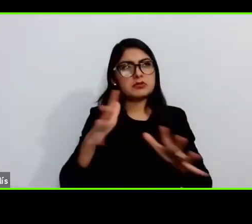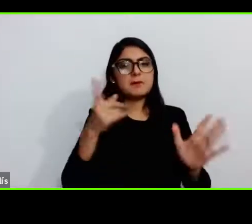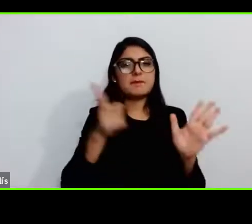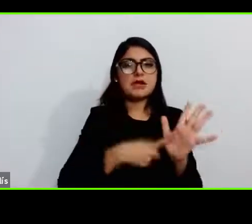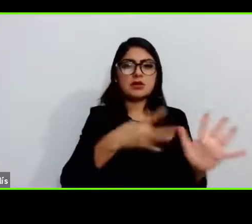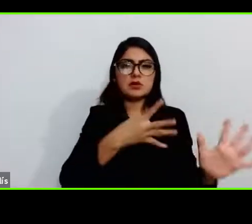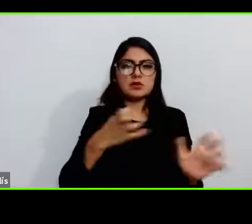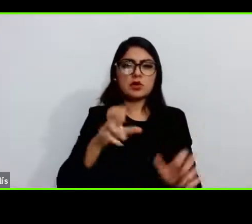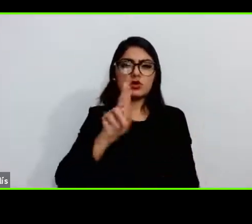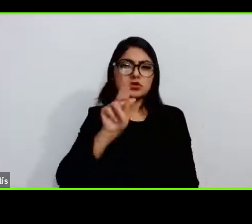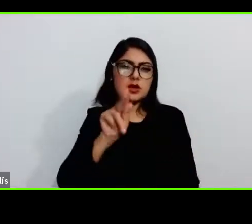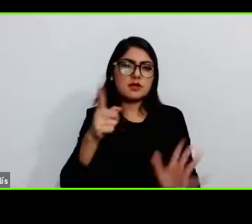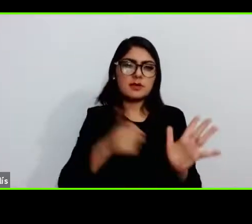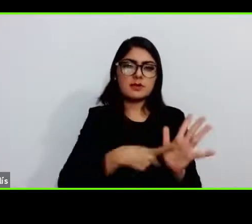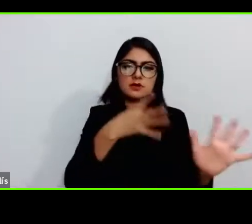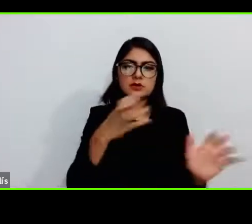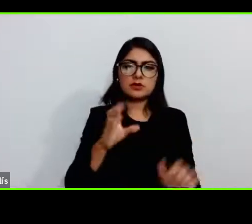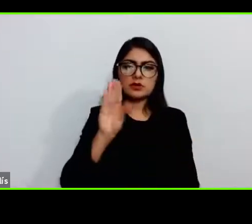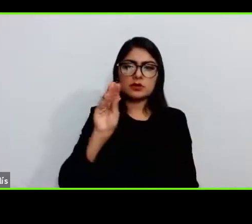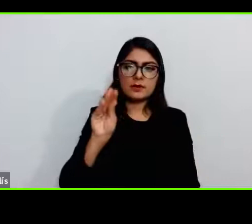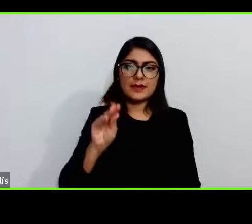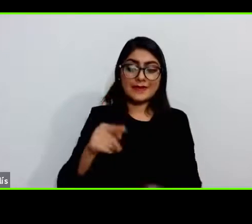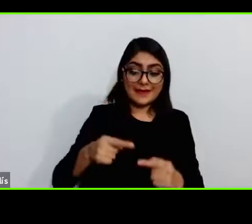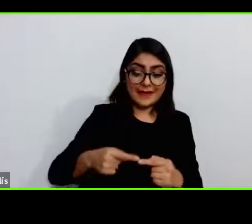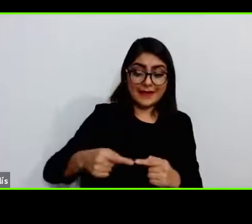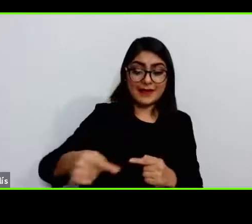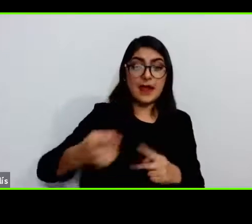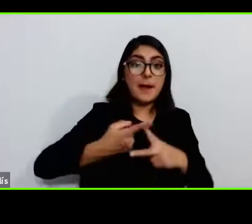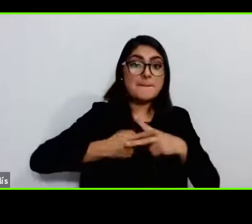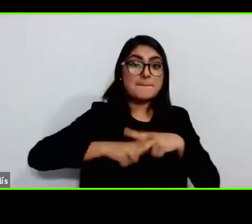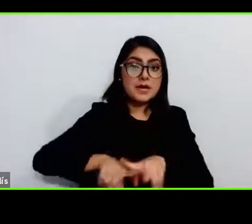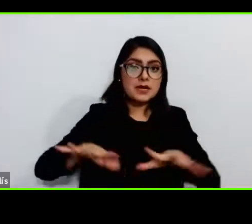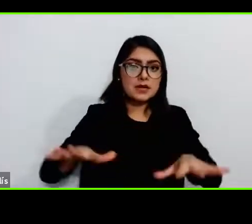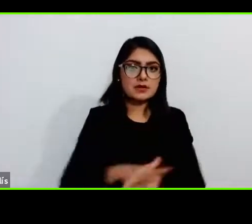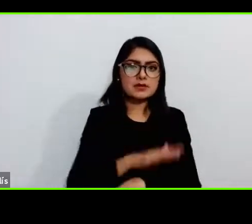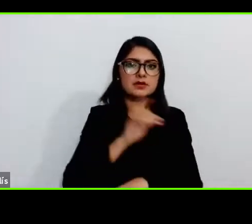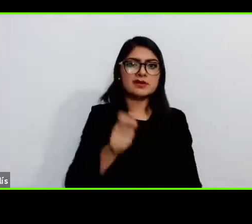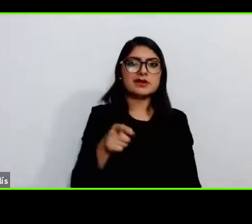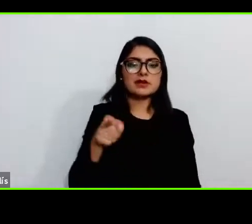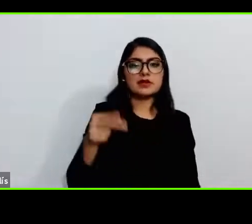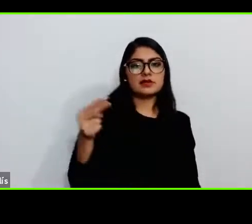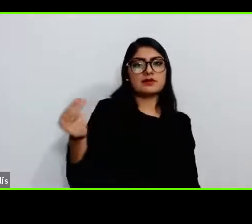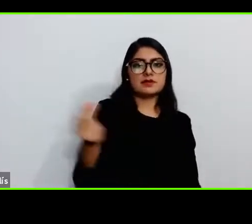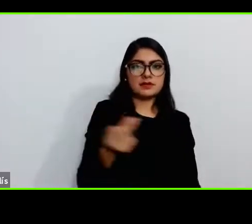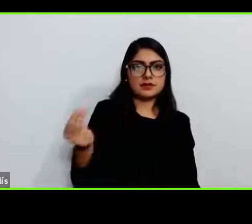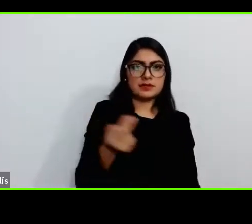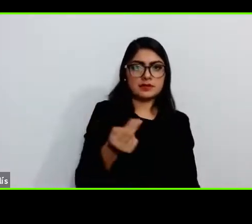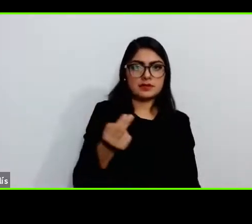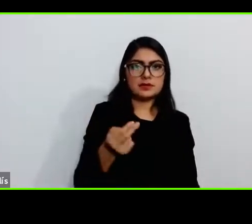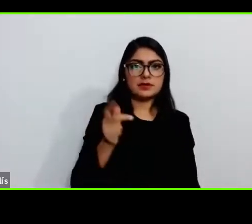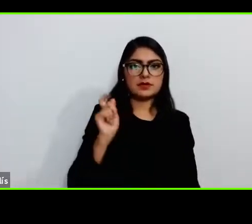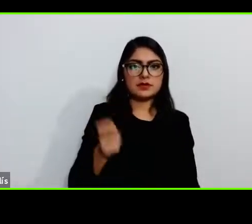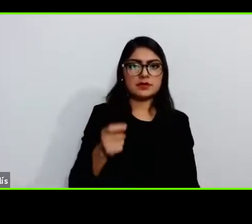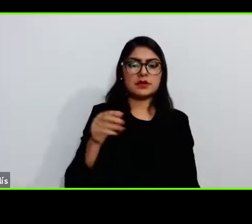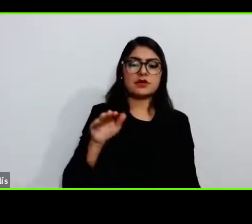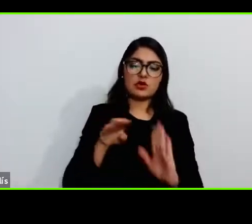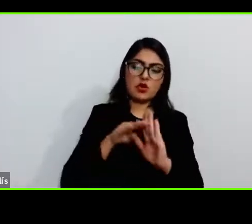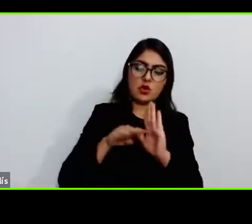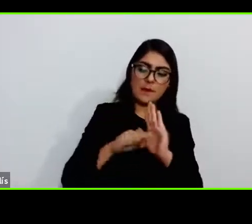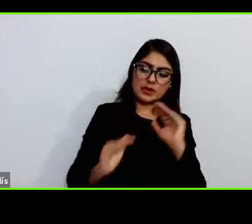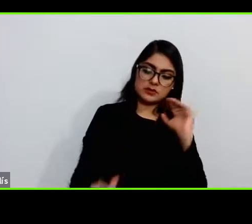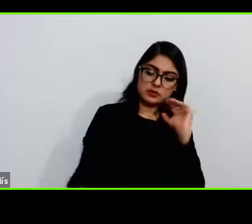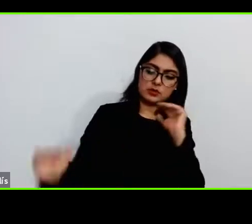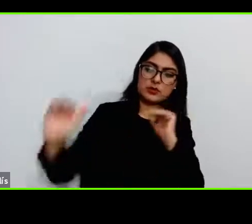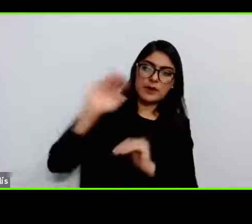empieza a detonarse la importancia de la necesidad de una norma suprema, de una norma